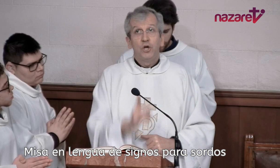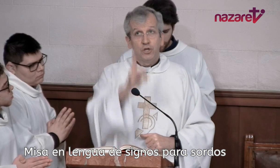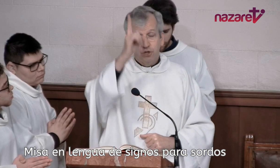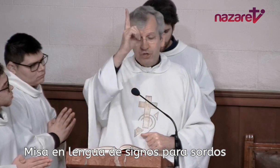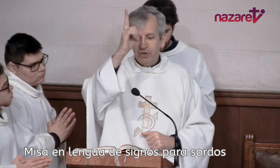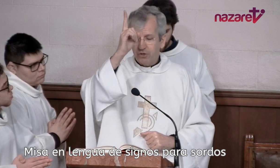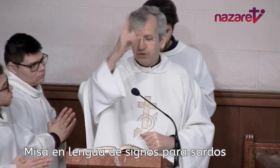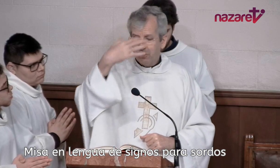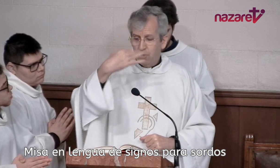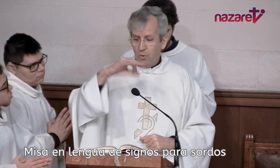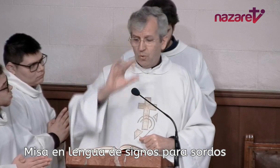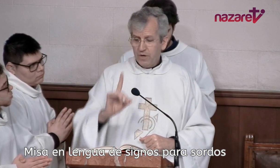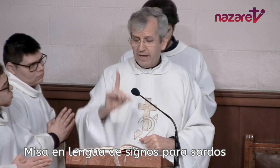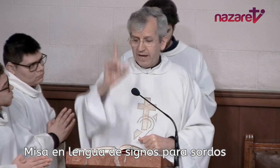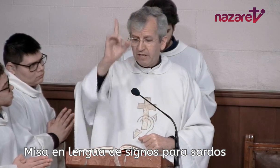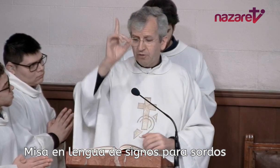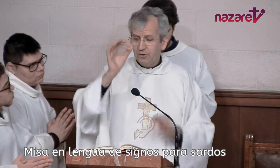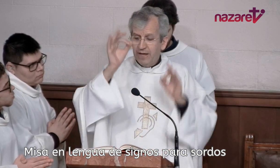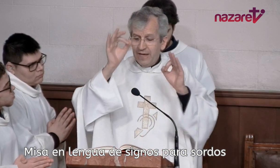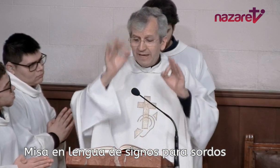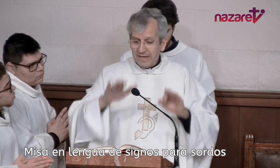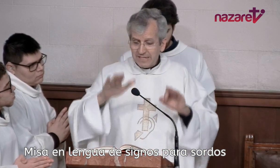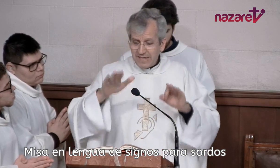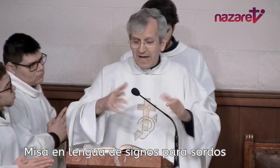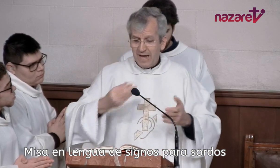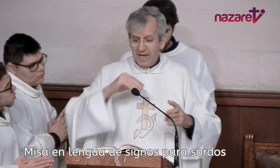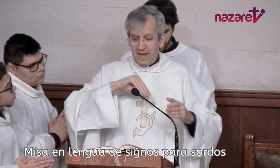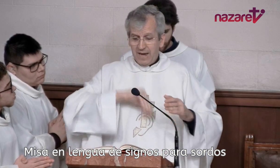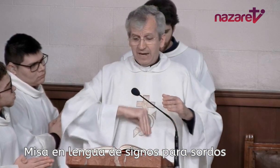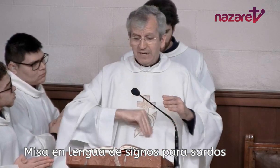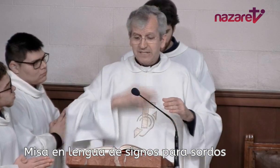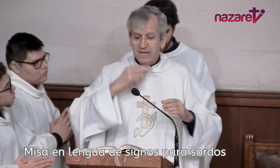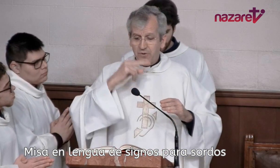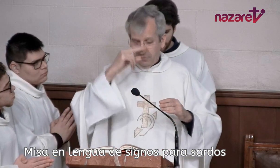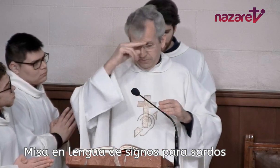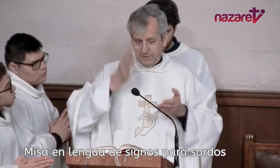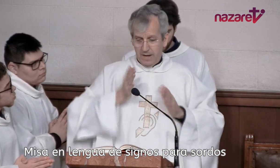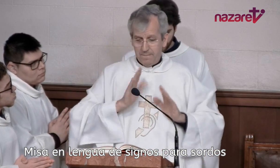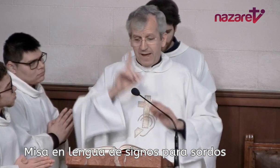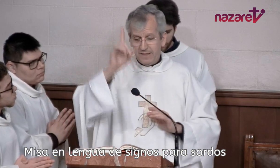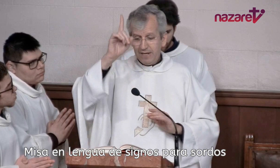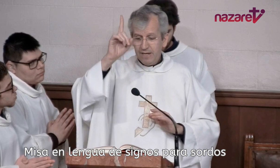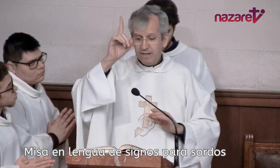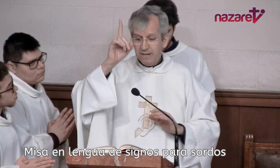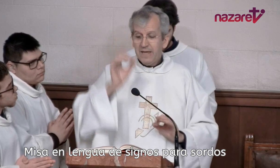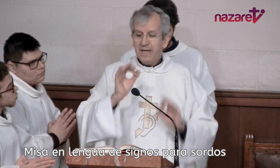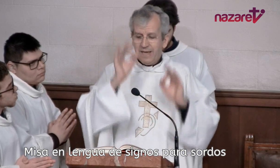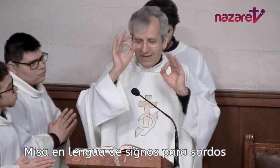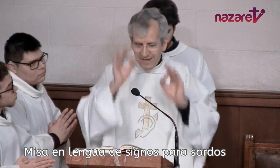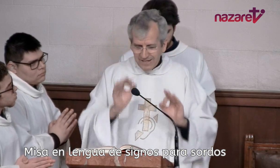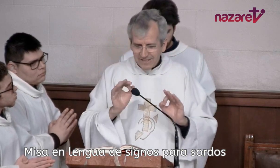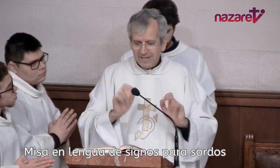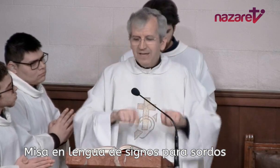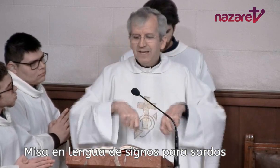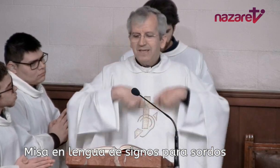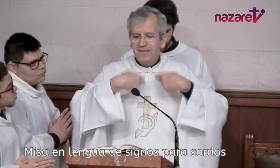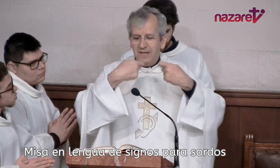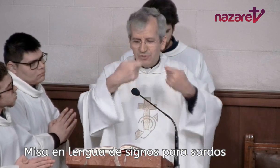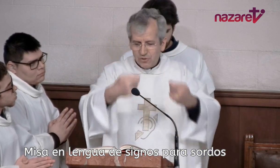Dios, unigénito, que está en el seno del Padre, es quien nos